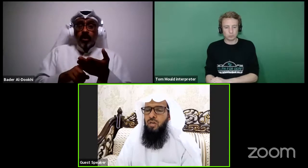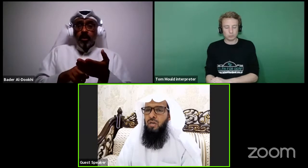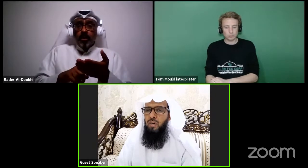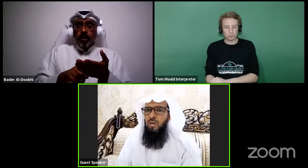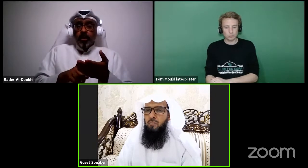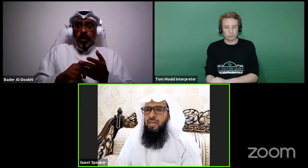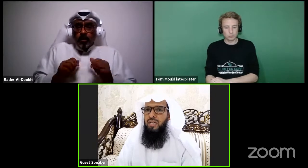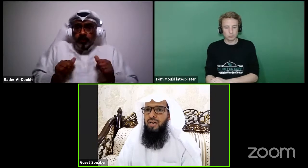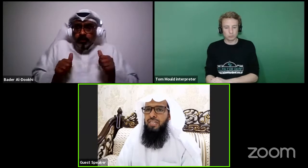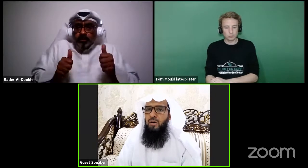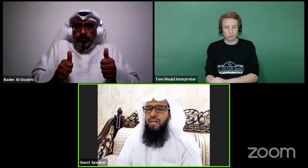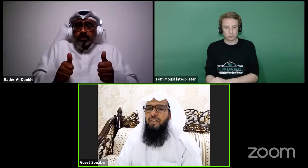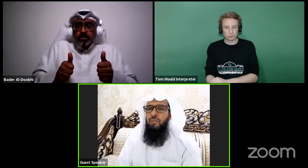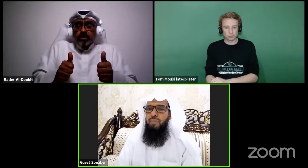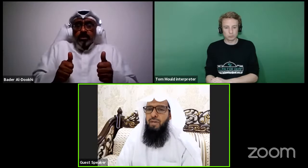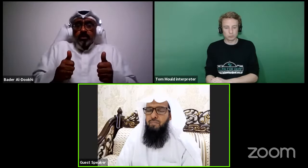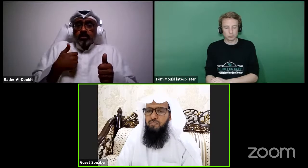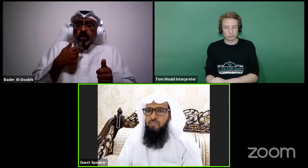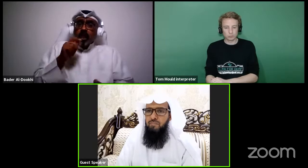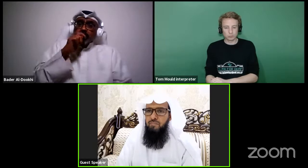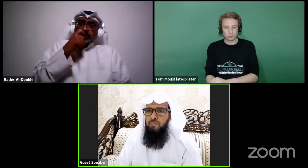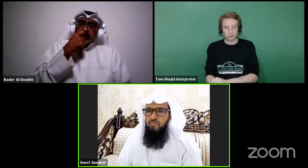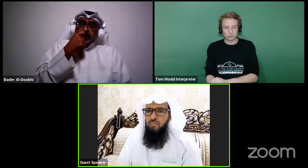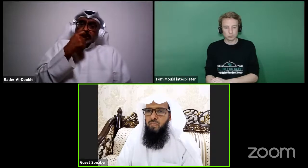سر بين العبد وبين ربه.